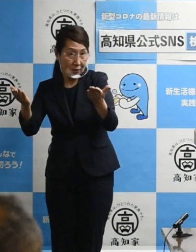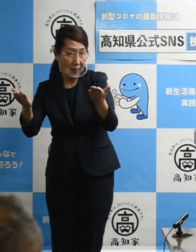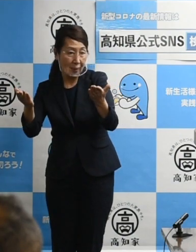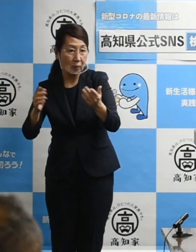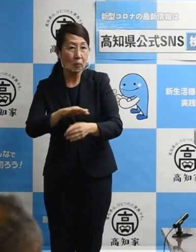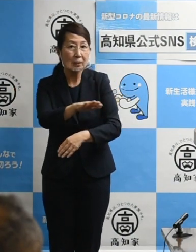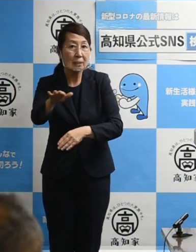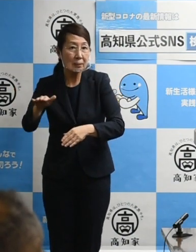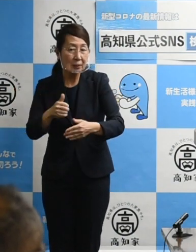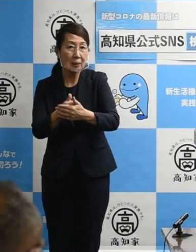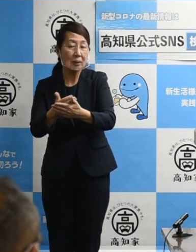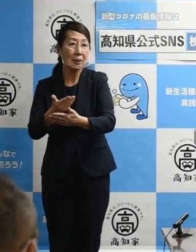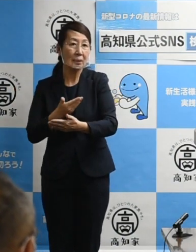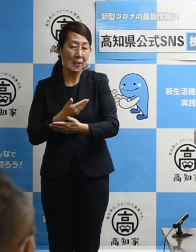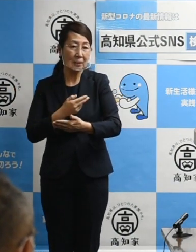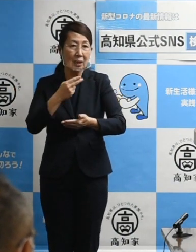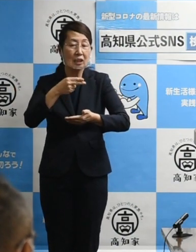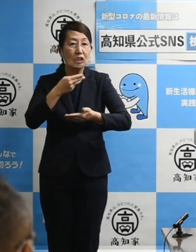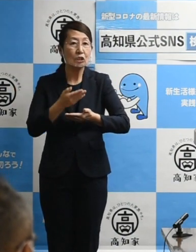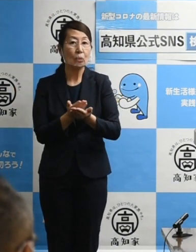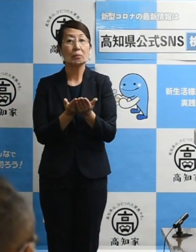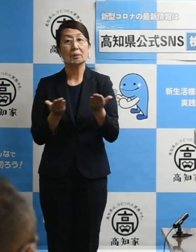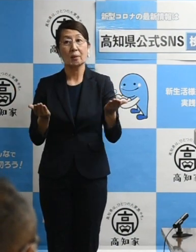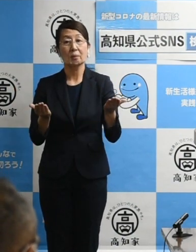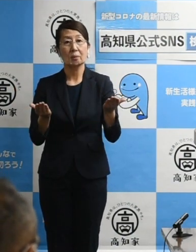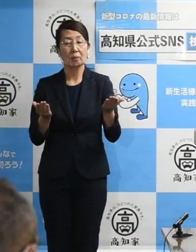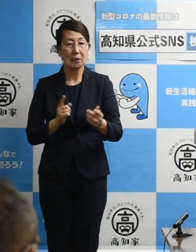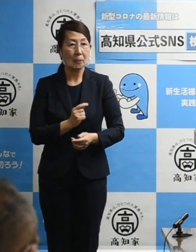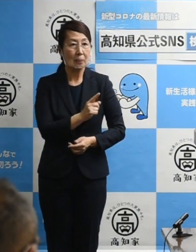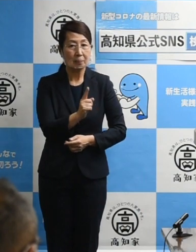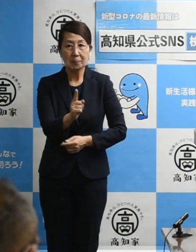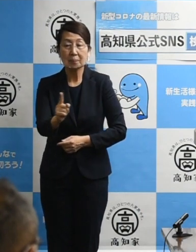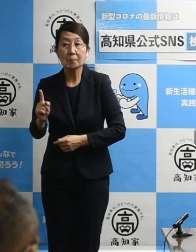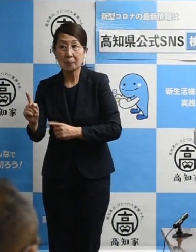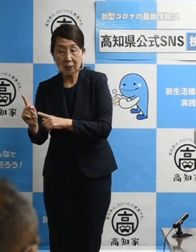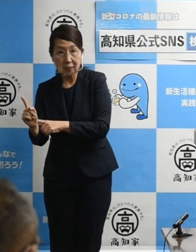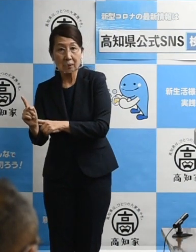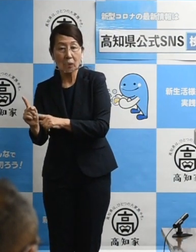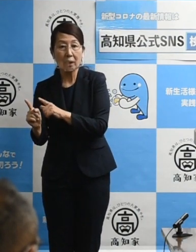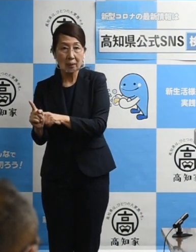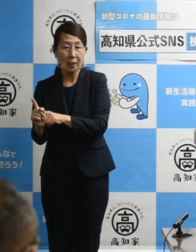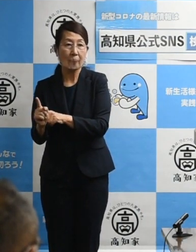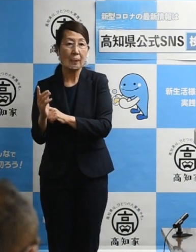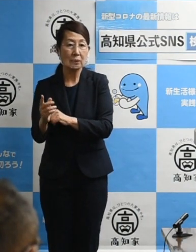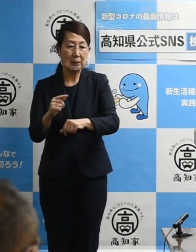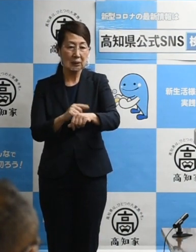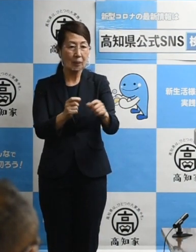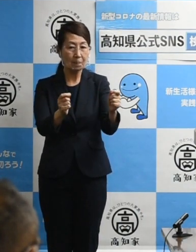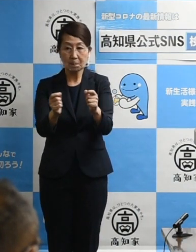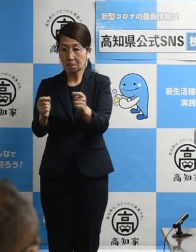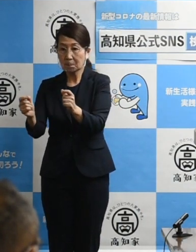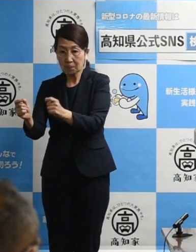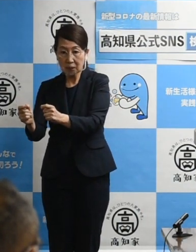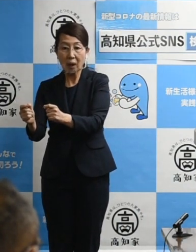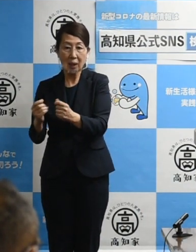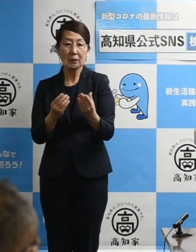ただいてですね、ここの飲食店の方々に巡回をしていただいて、確実にこの時間短縮あるいはガイドラ